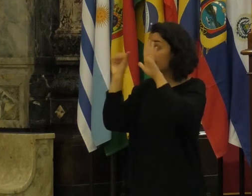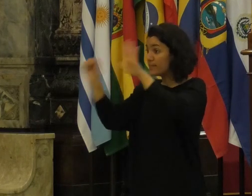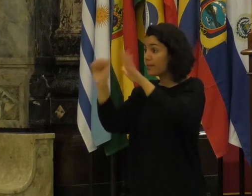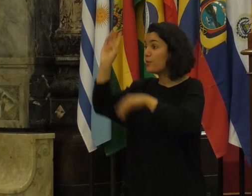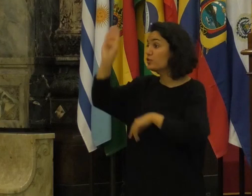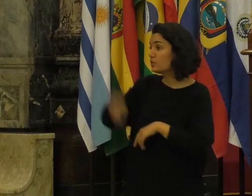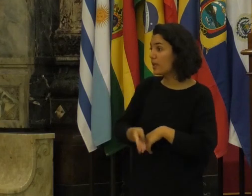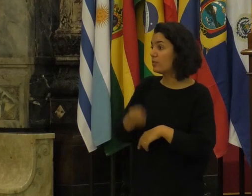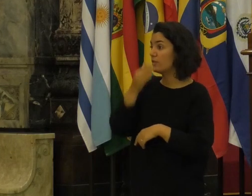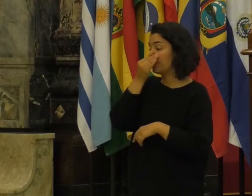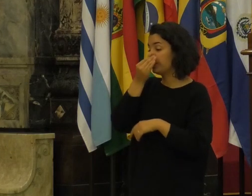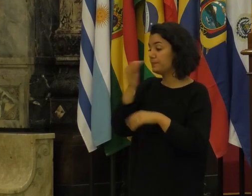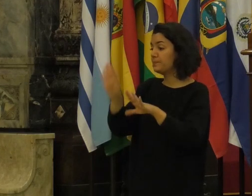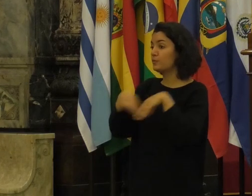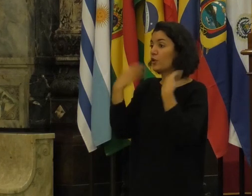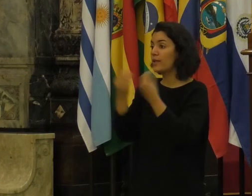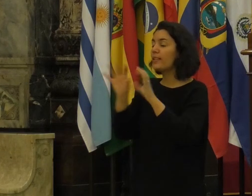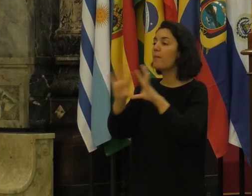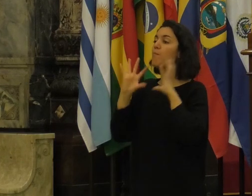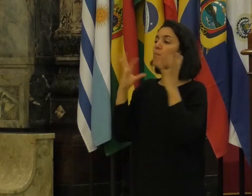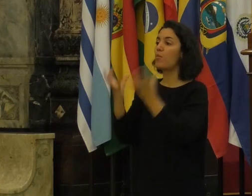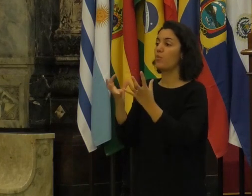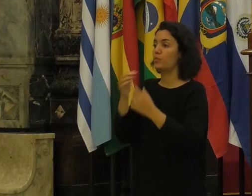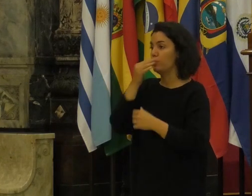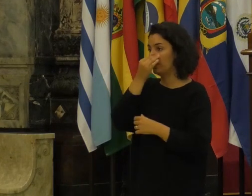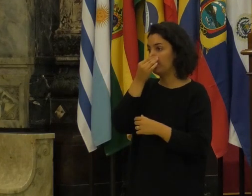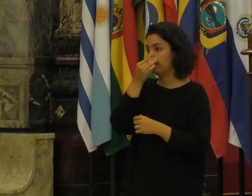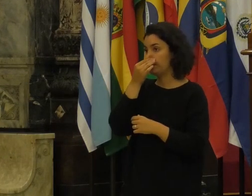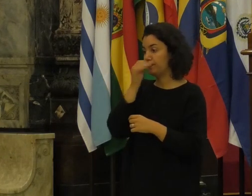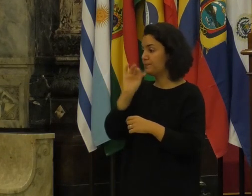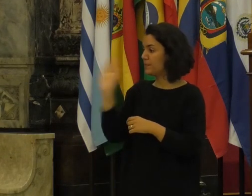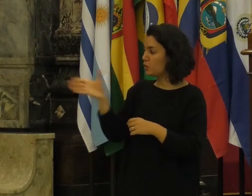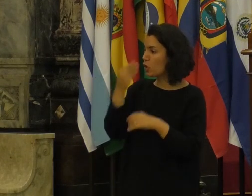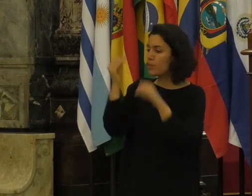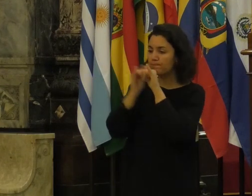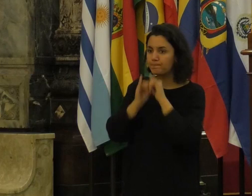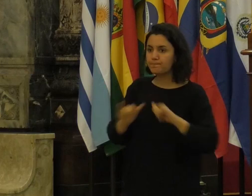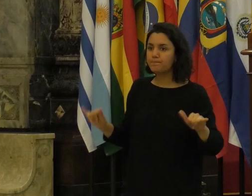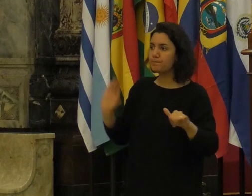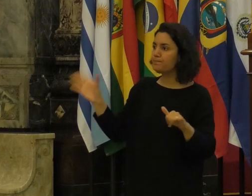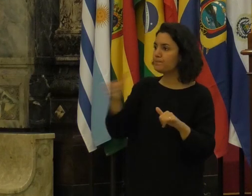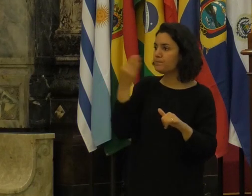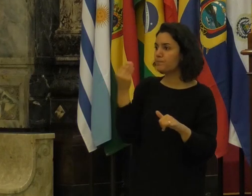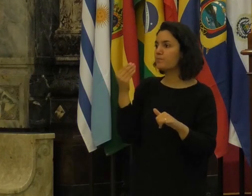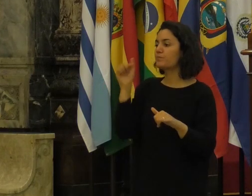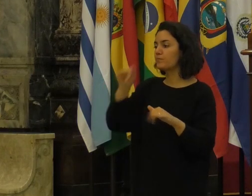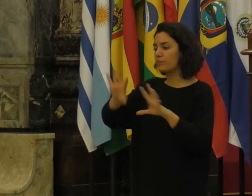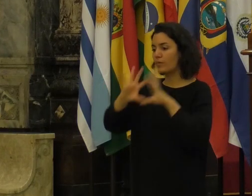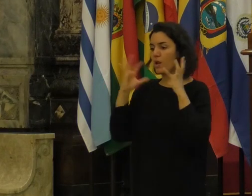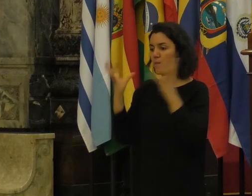0,86% del total mundial de todo lo que se publica, de lo que recoge